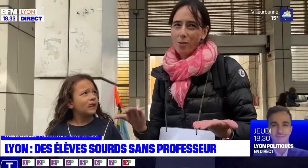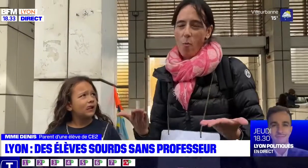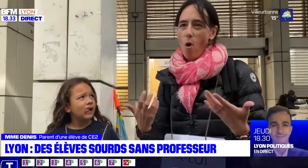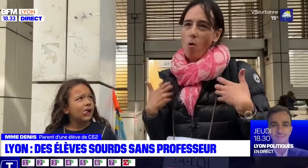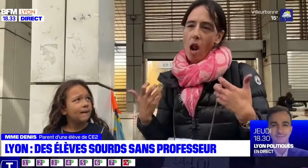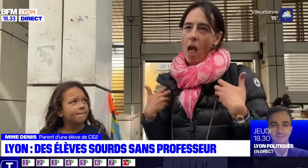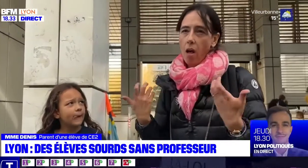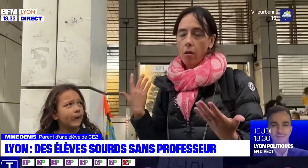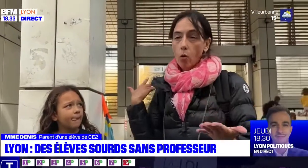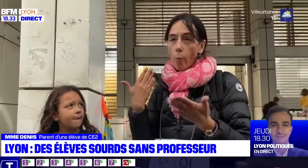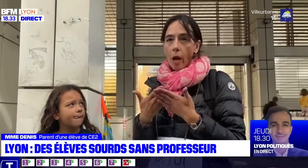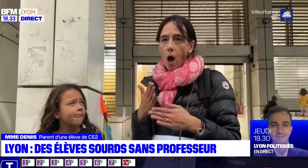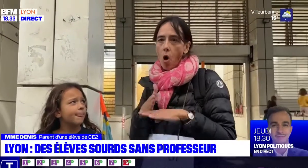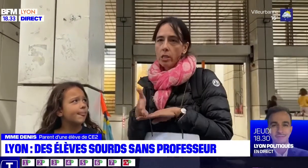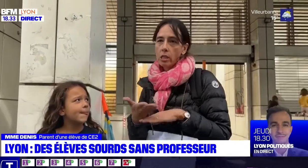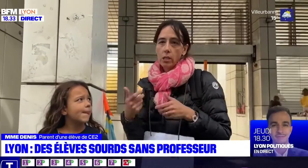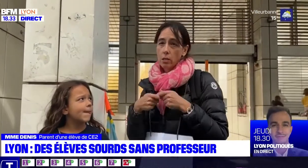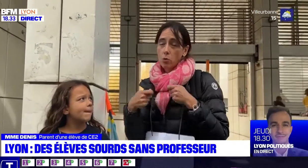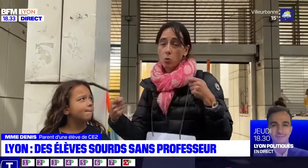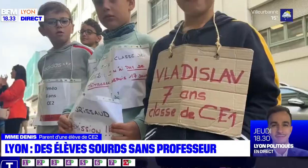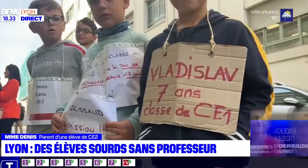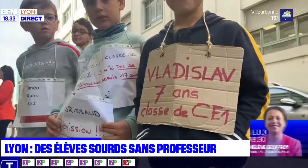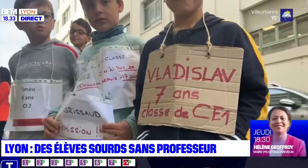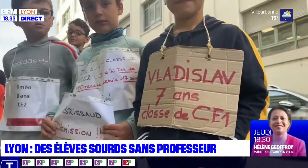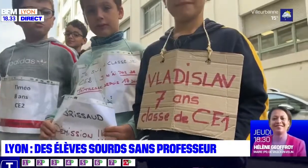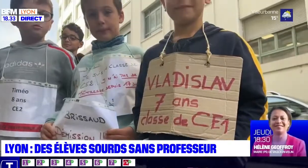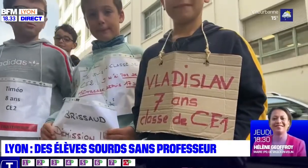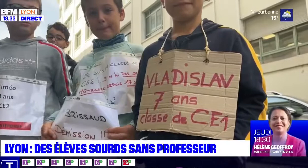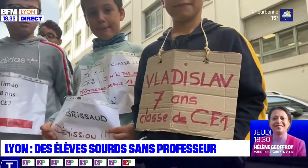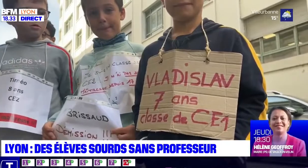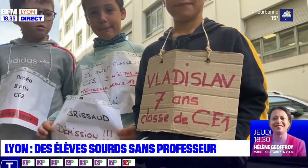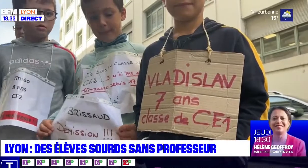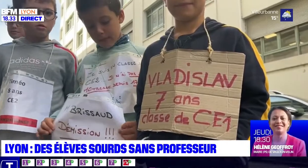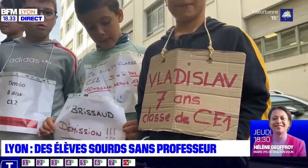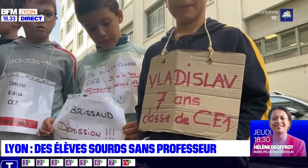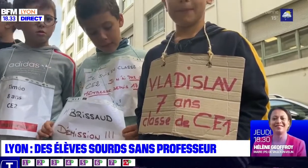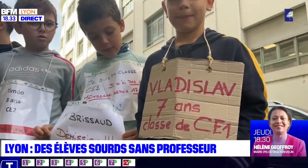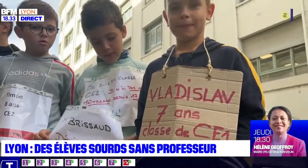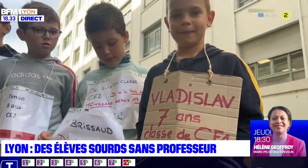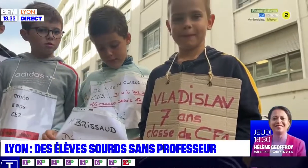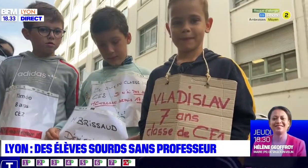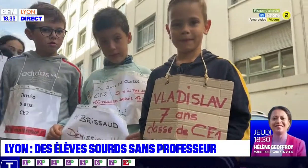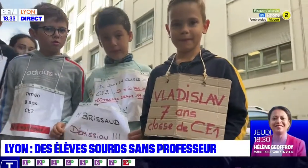Je suis vraiment en colère. Ça fait des années qu'on réclame pour nos enfants et qu'on n'est jamais entendus. On est face à un mur.